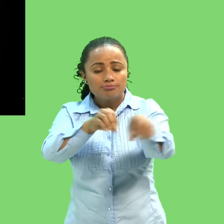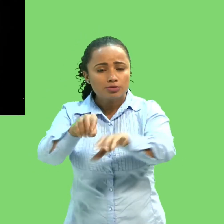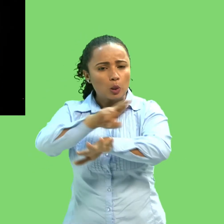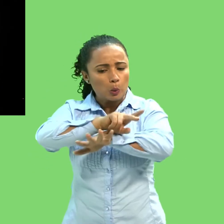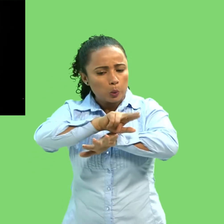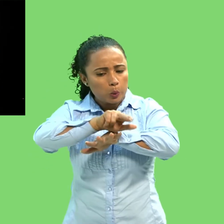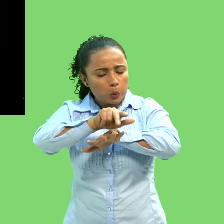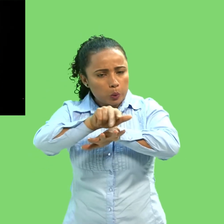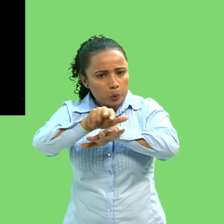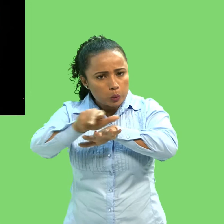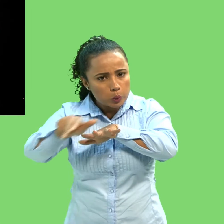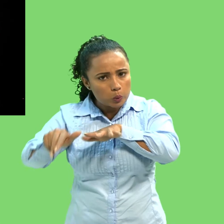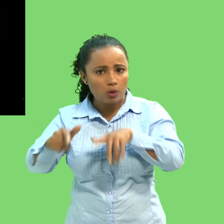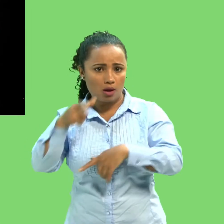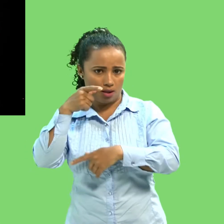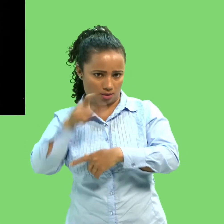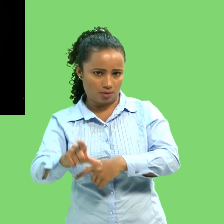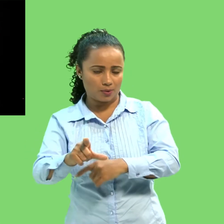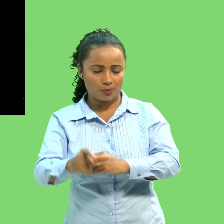diversificar